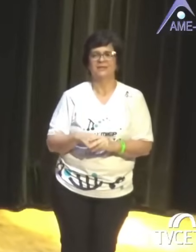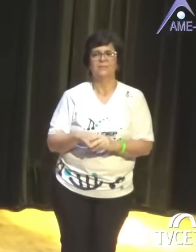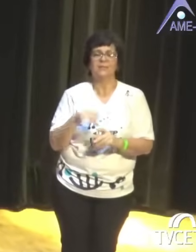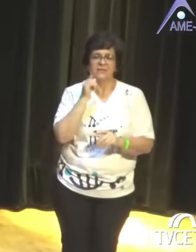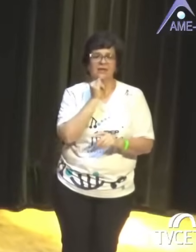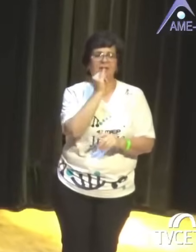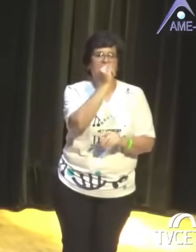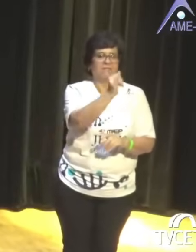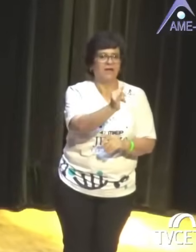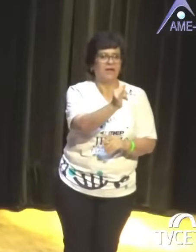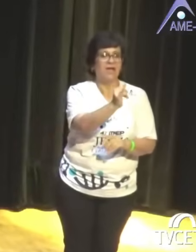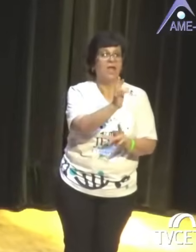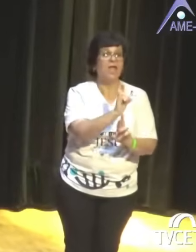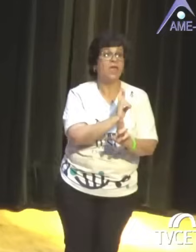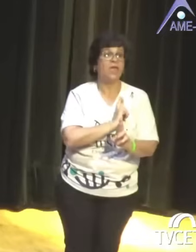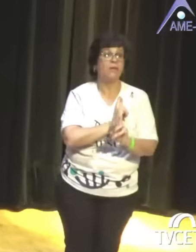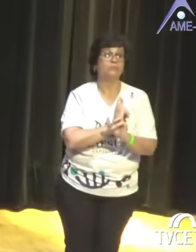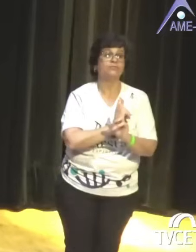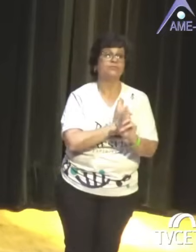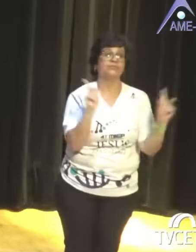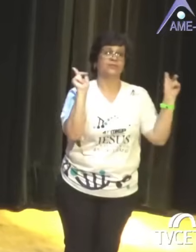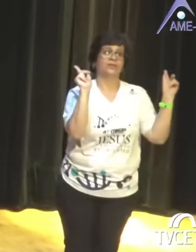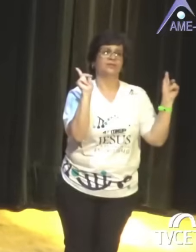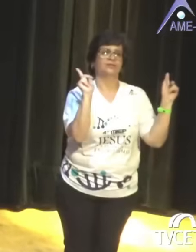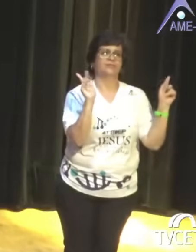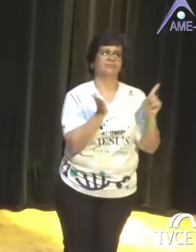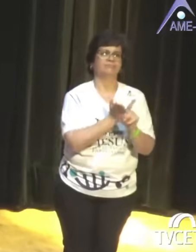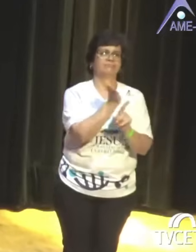estou te dizendo que eu não sou mais a mesma